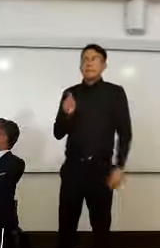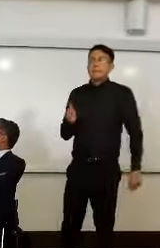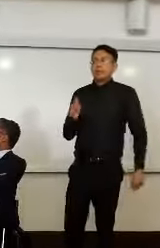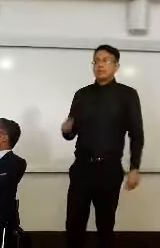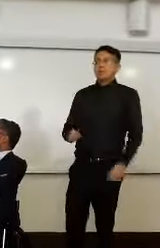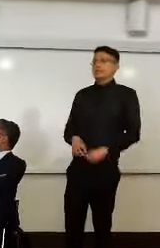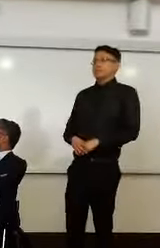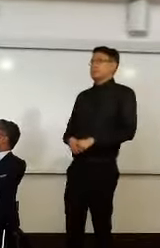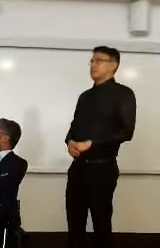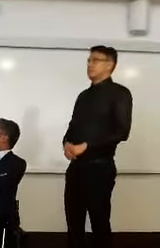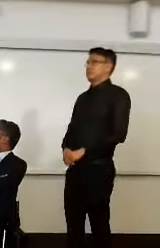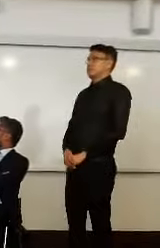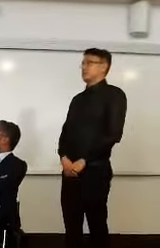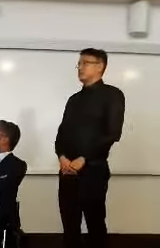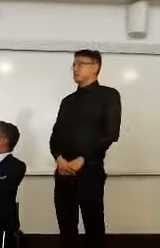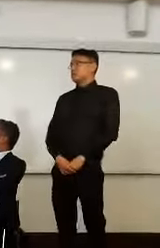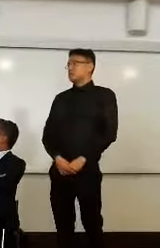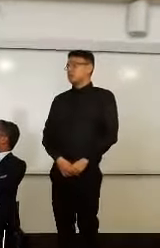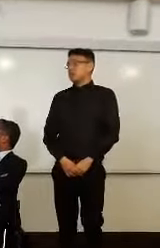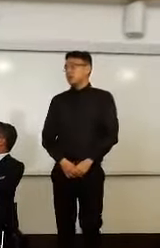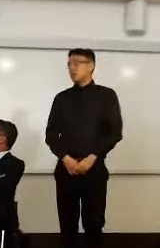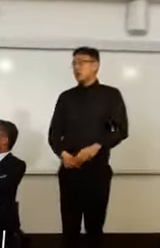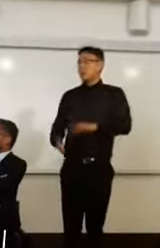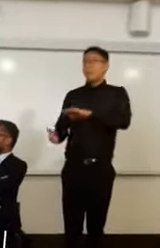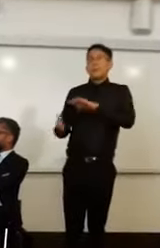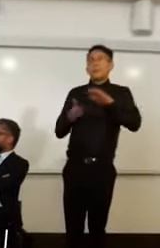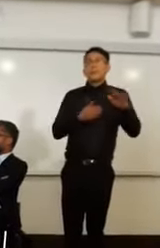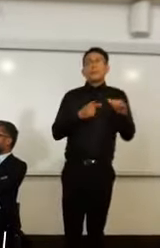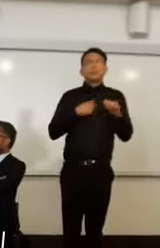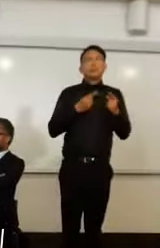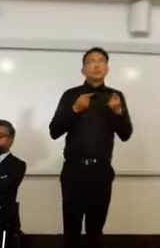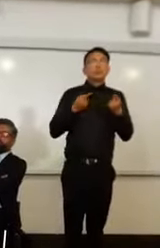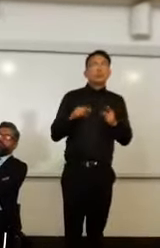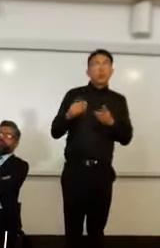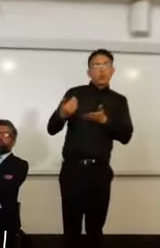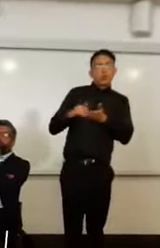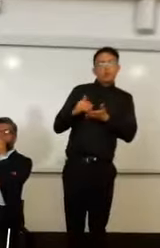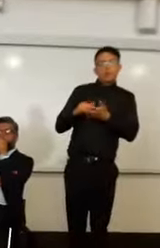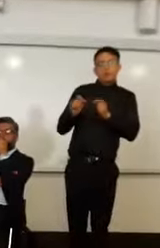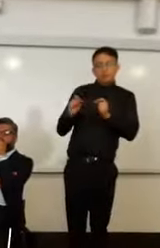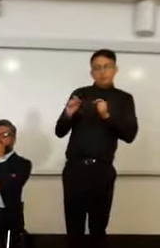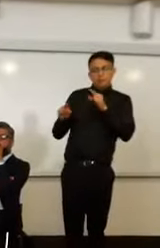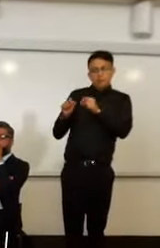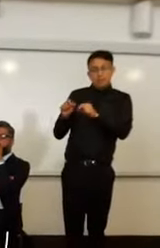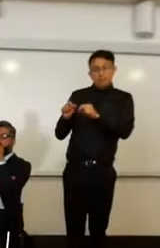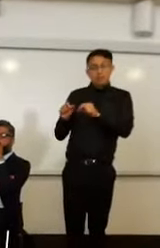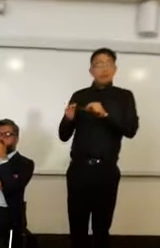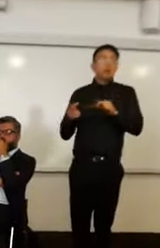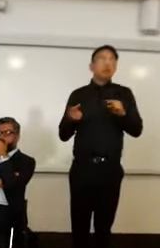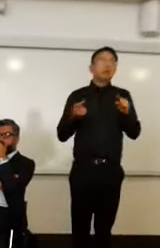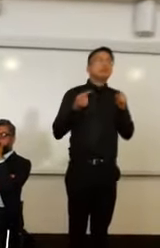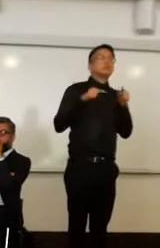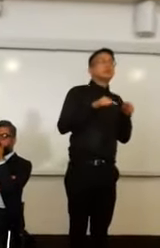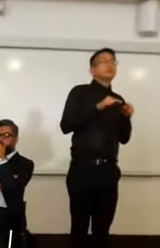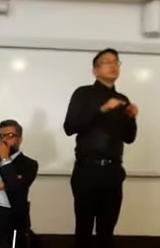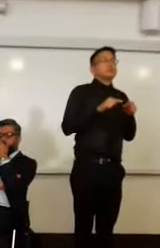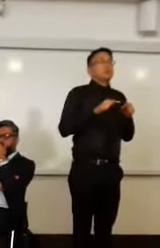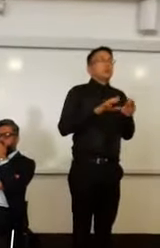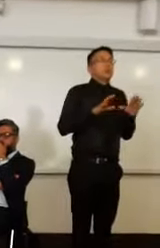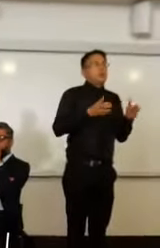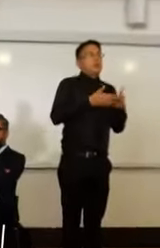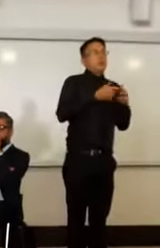Lo otro tiene que ver precisamente con volver otra vez a recordarle a los integrantes, en este caso del